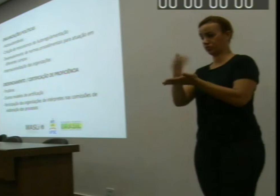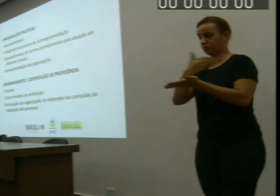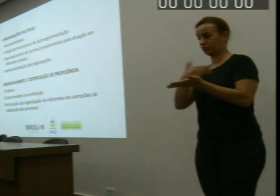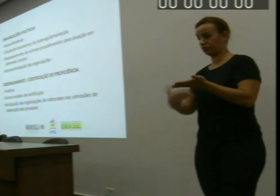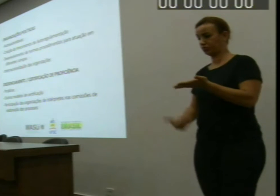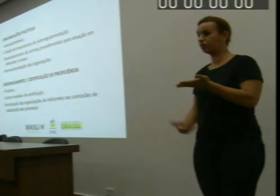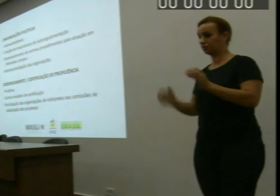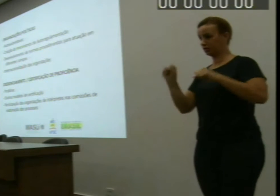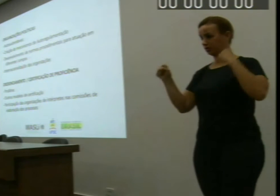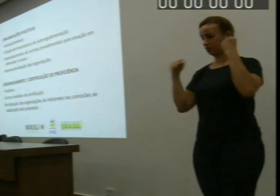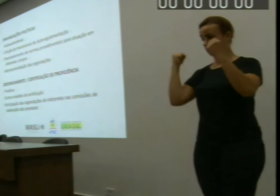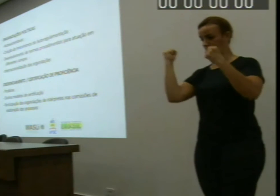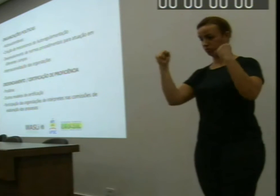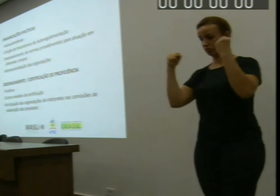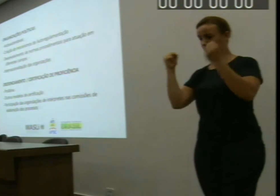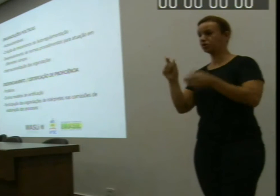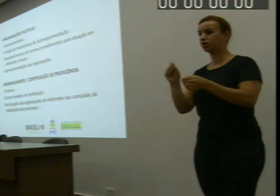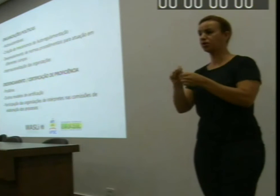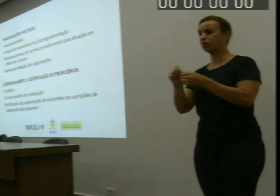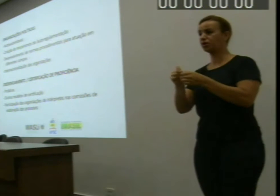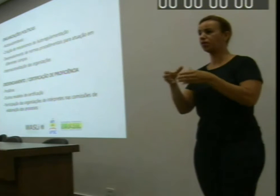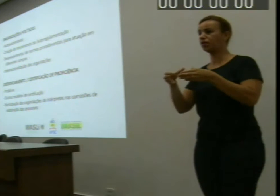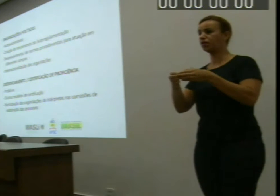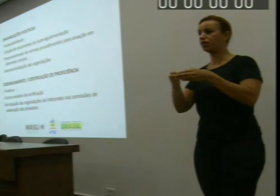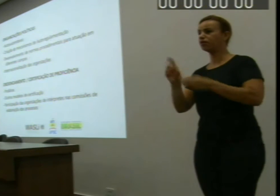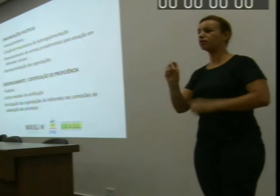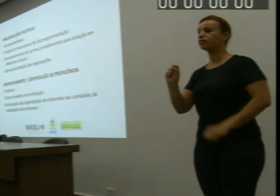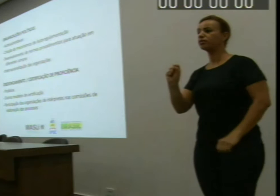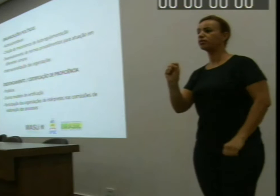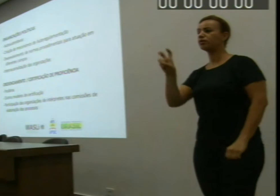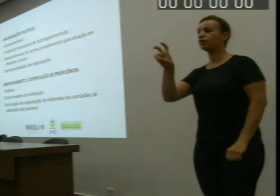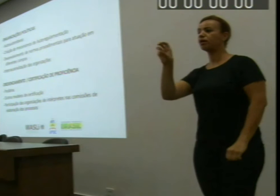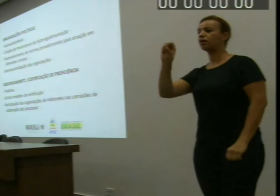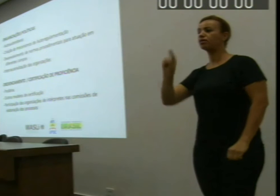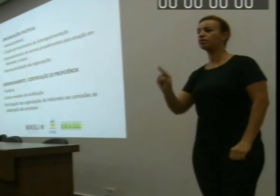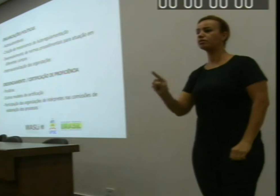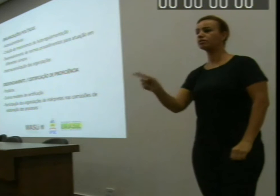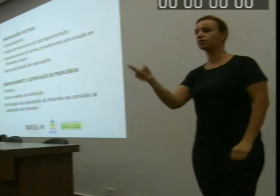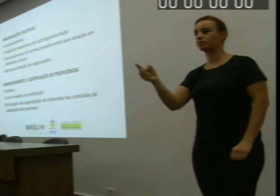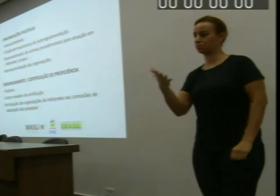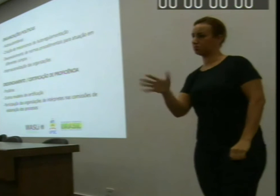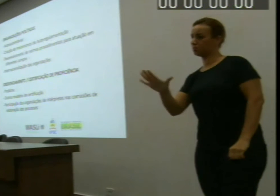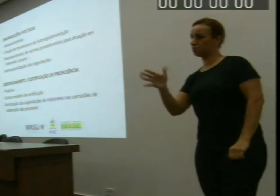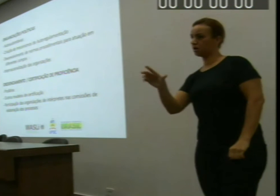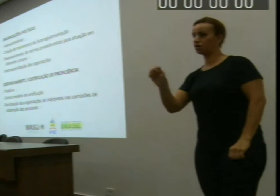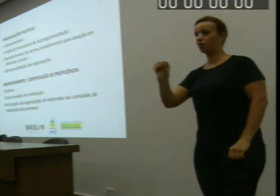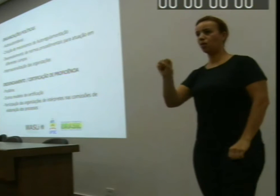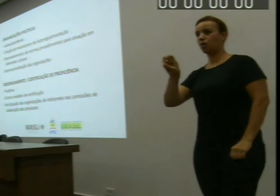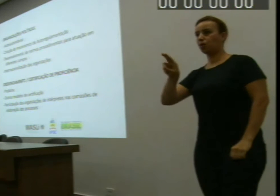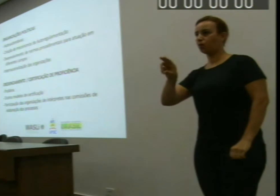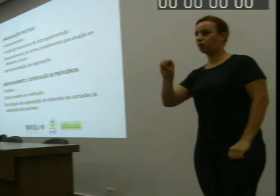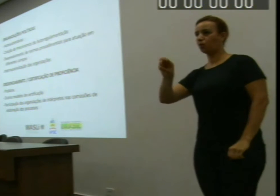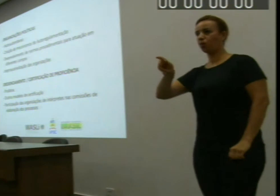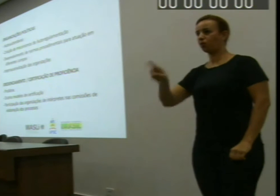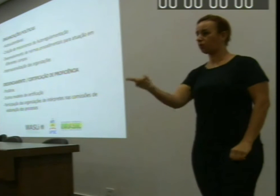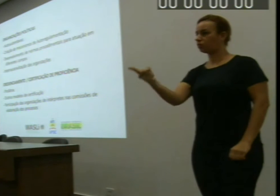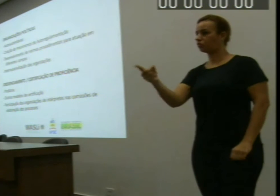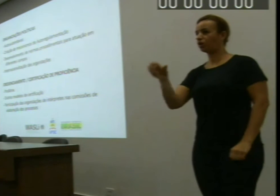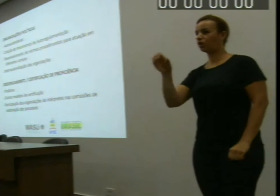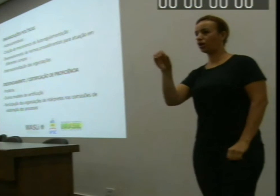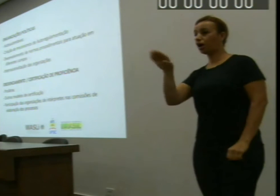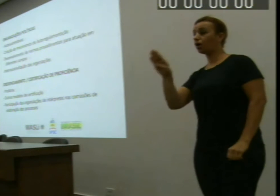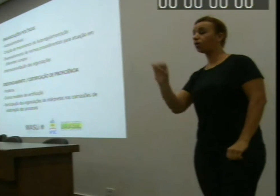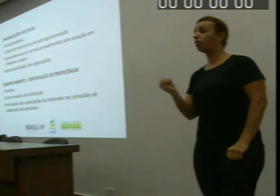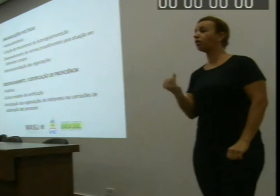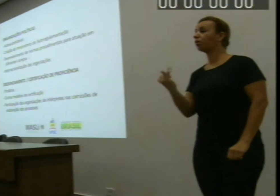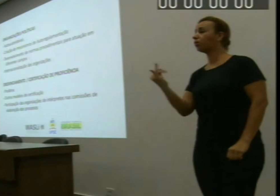Física faz a gestão de 50.000 profissionais faz a gestão de 30 80 a OAB quantos